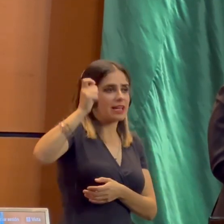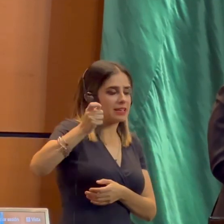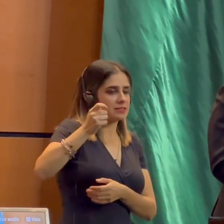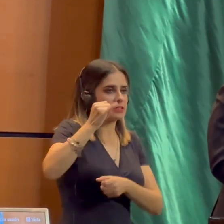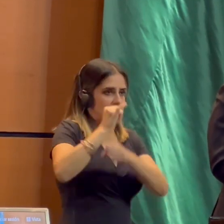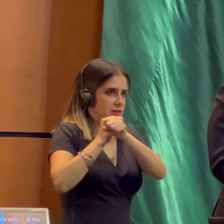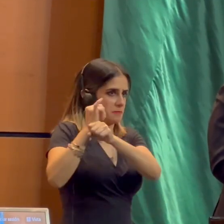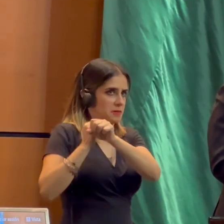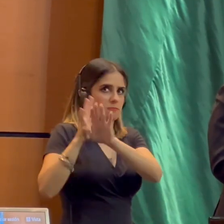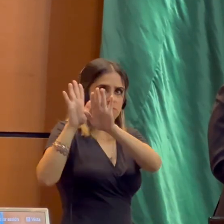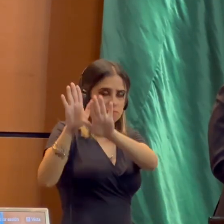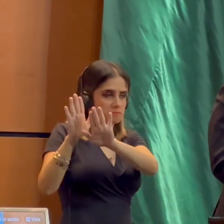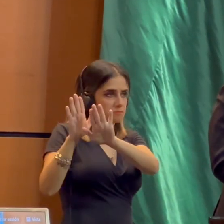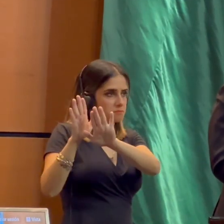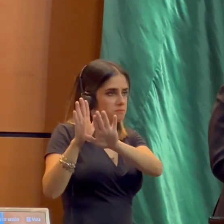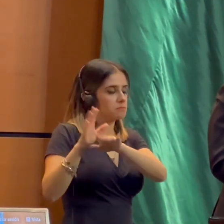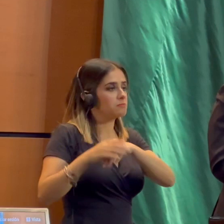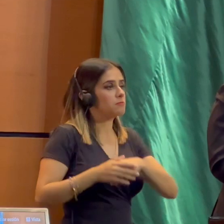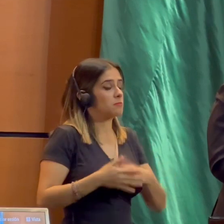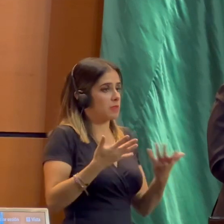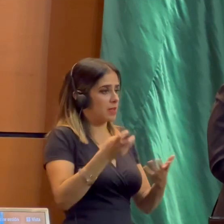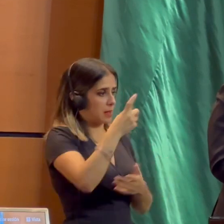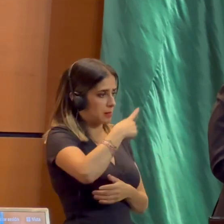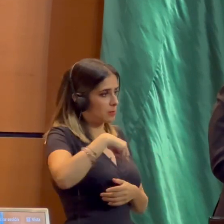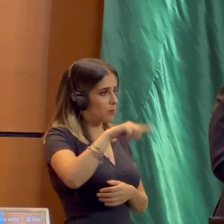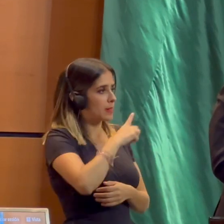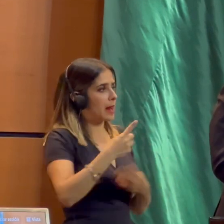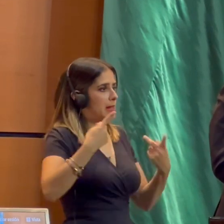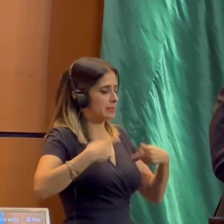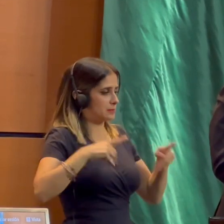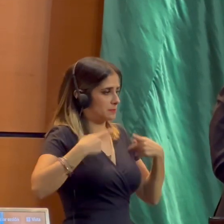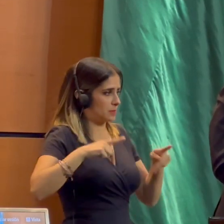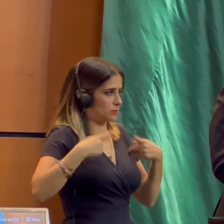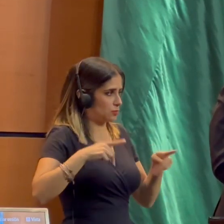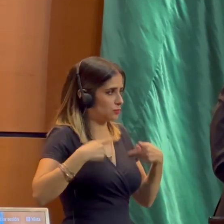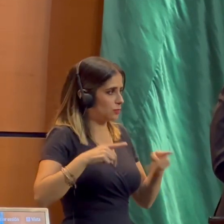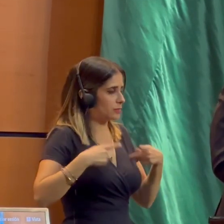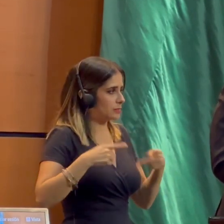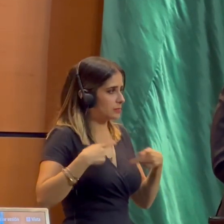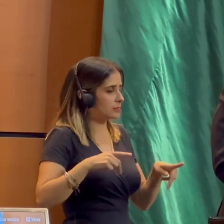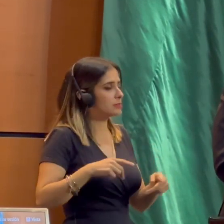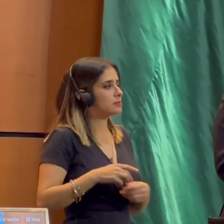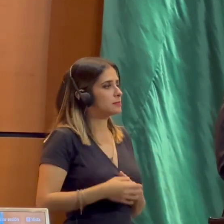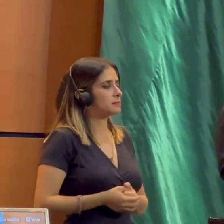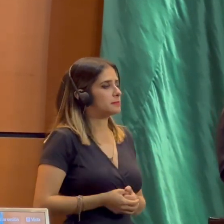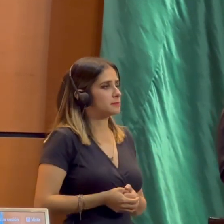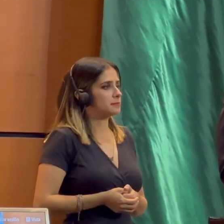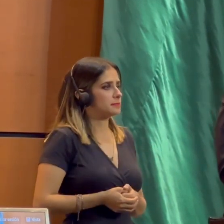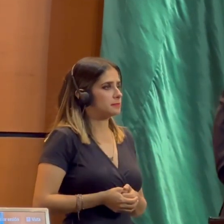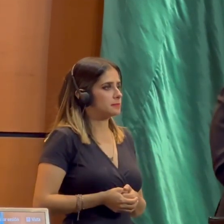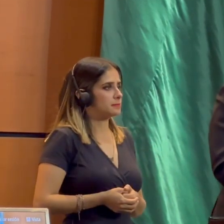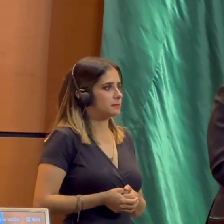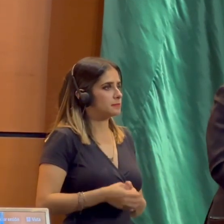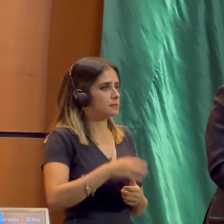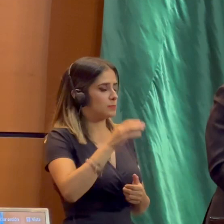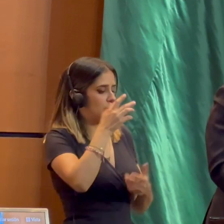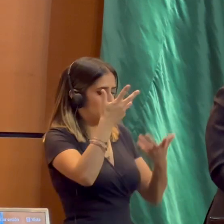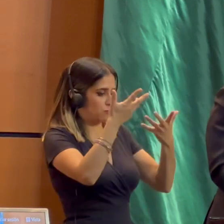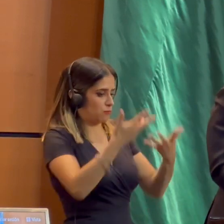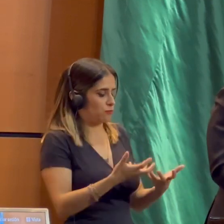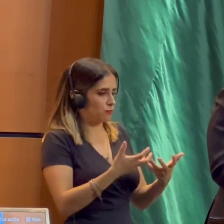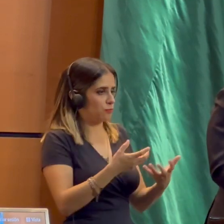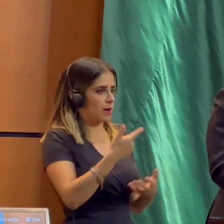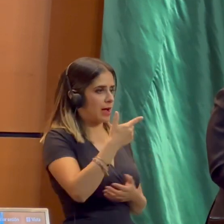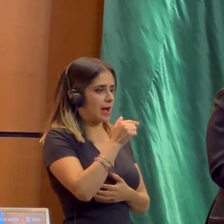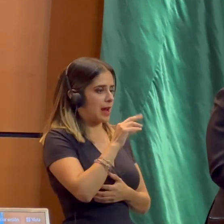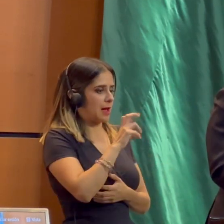する動きをする原理を持っていたらと考えると、これは多くの科学